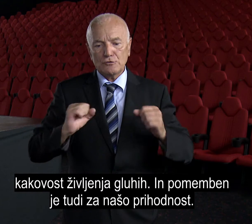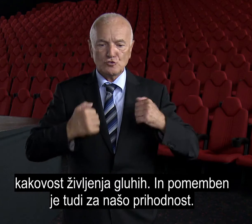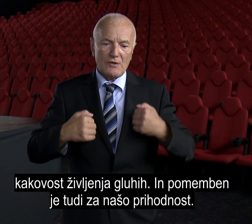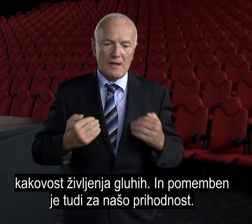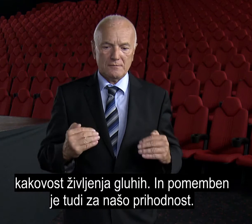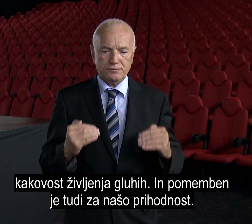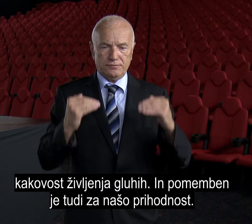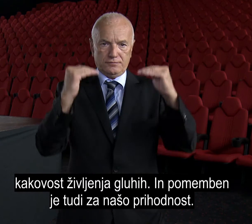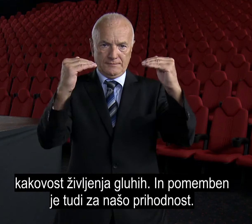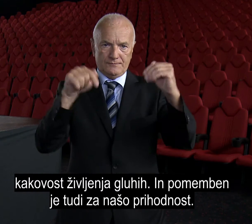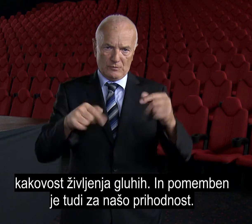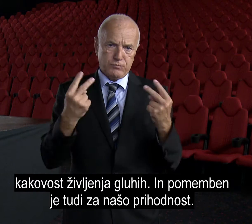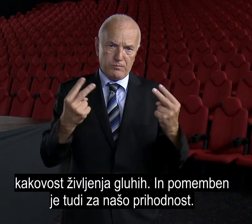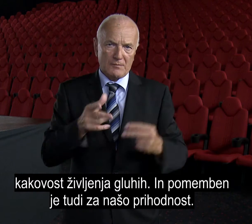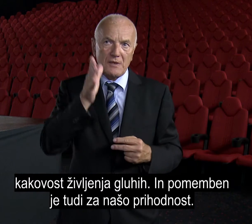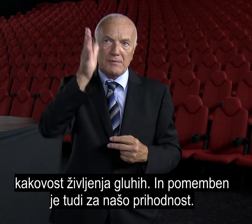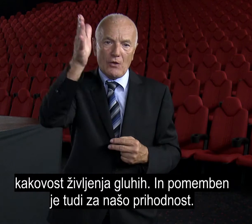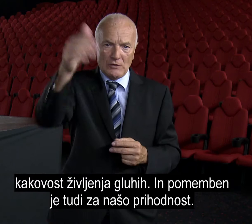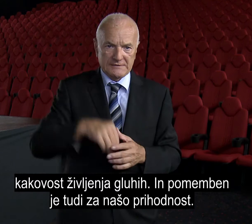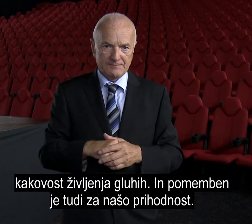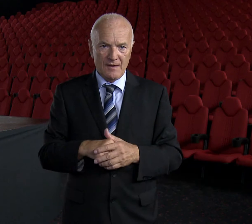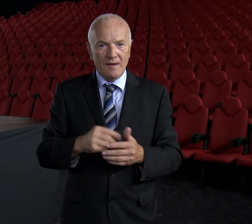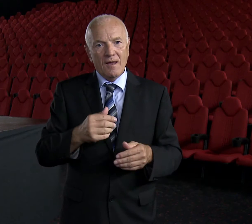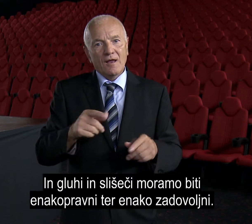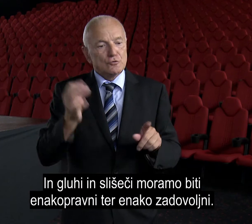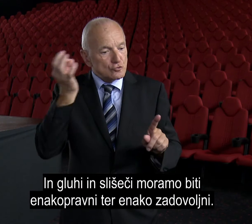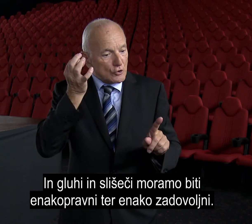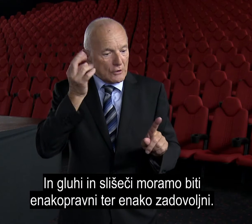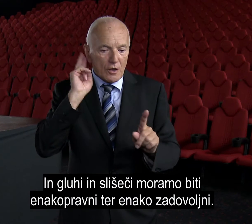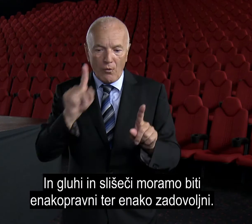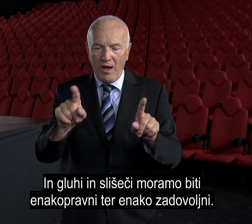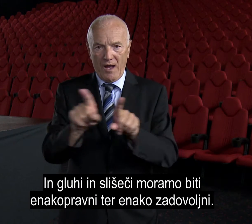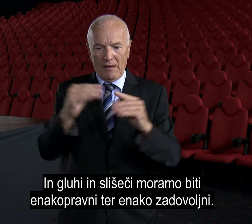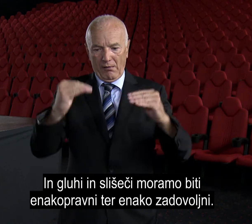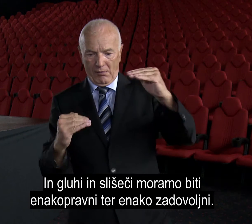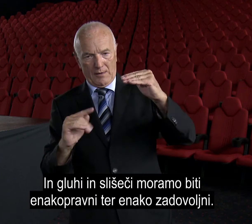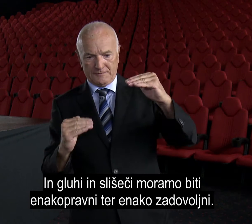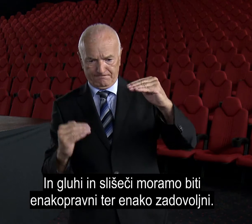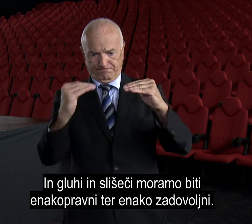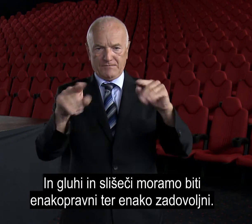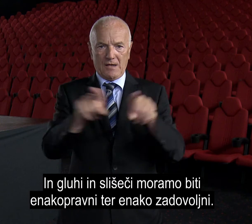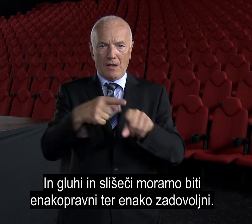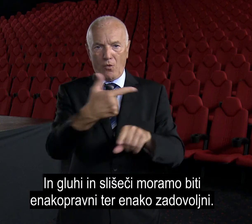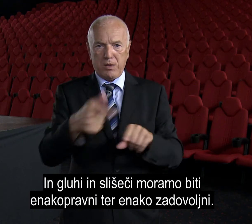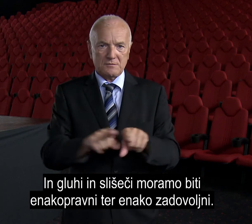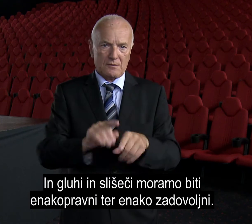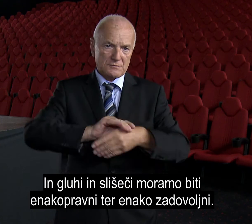Mednarodni dan gluhih se v večini primerov povezuje z znakovnim jezikom. Dejstvo pa je, da